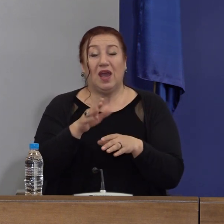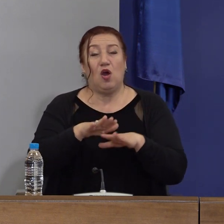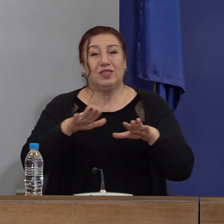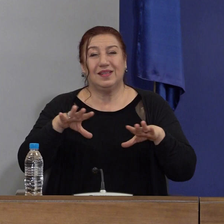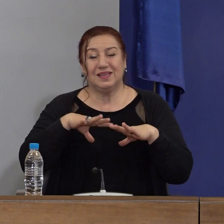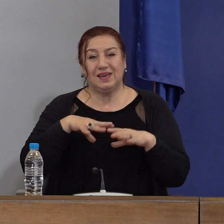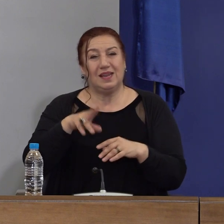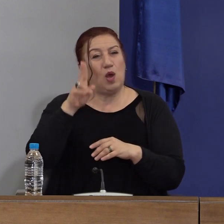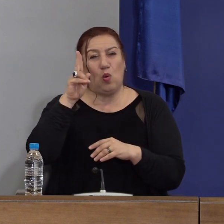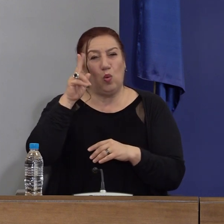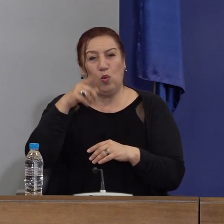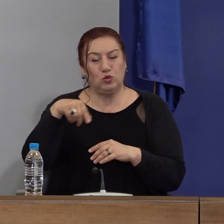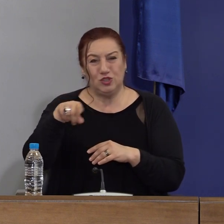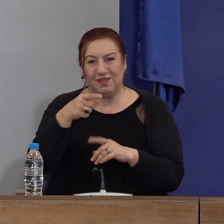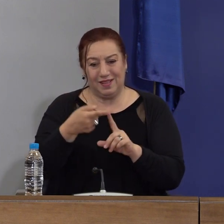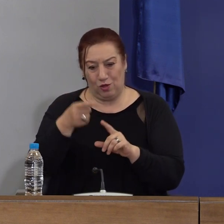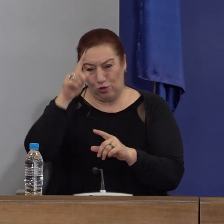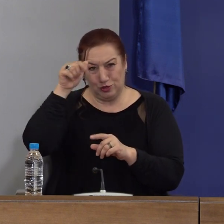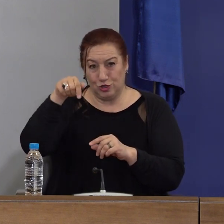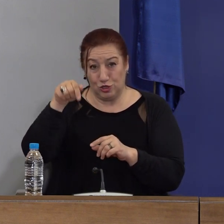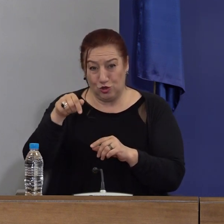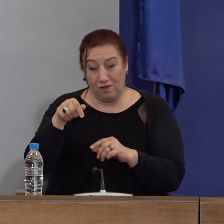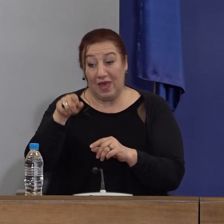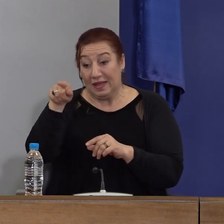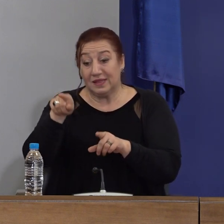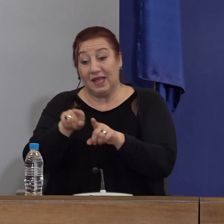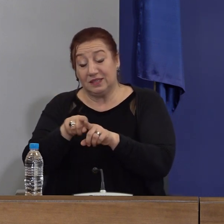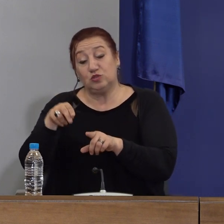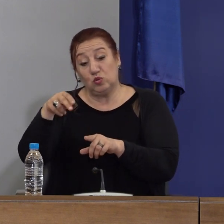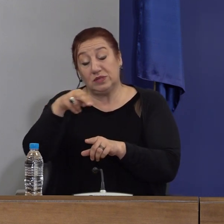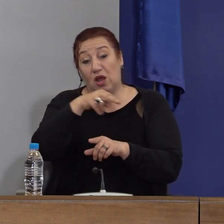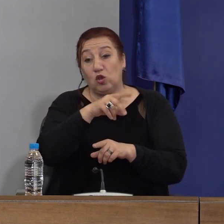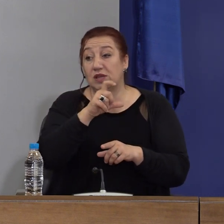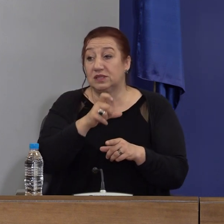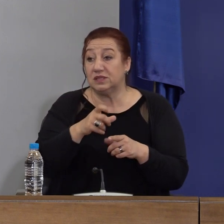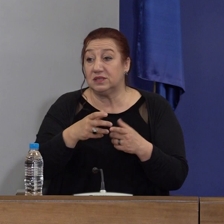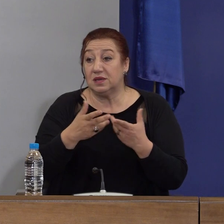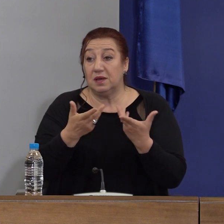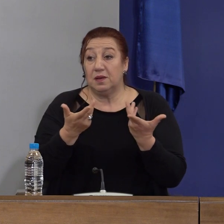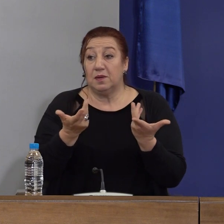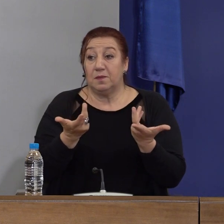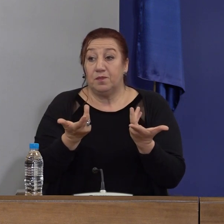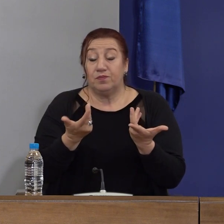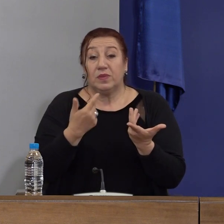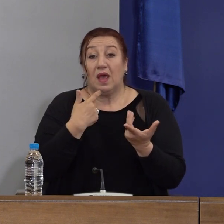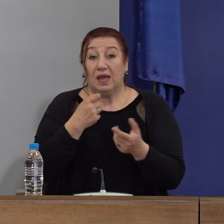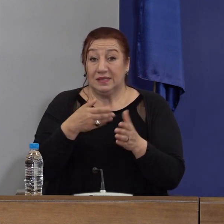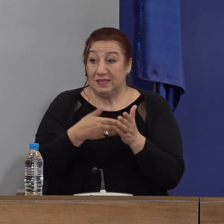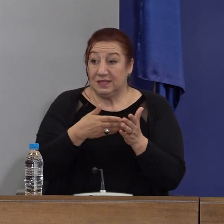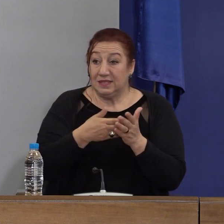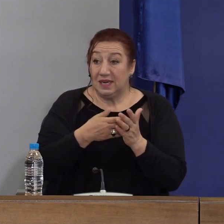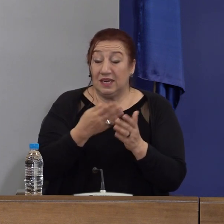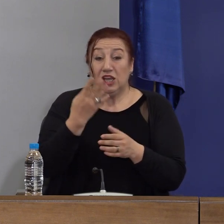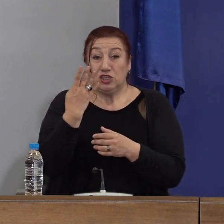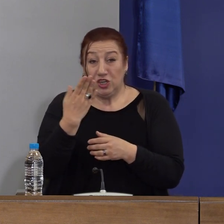детската градина в София, са били в Сърница. Каква е логиката тогава да затвориме Банско заради 4 болни, които, ако не се лъжа,